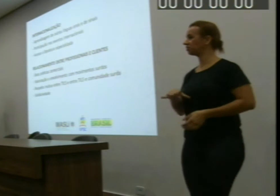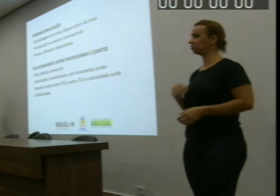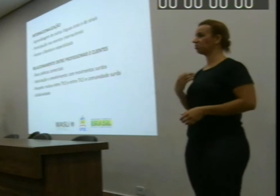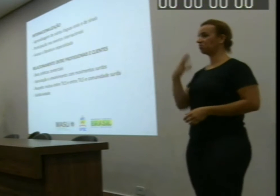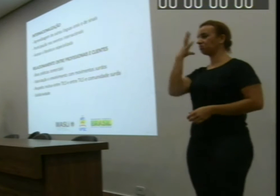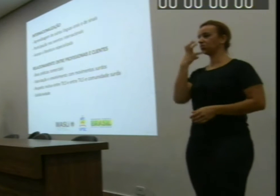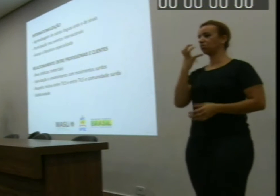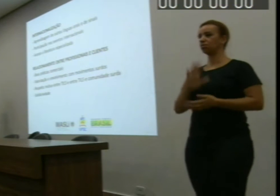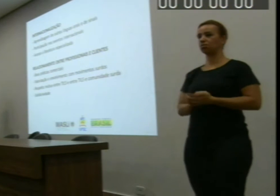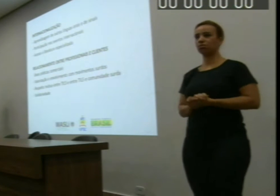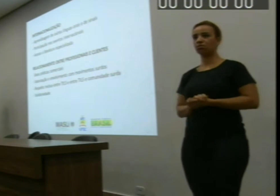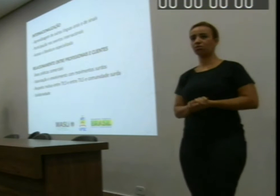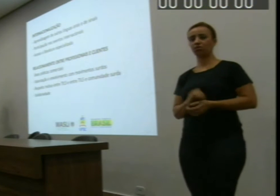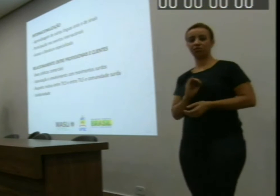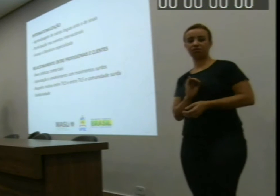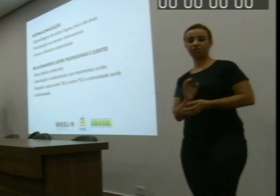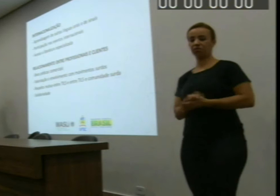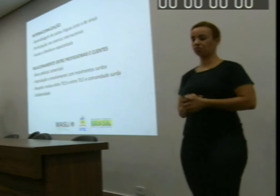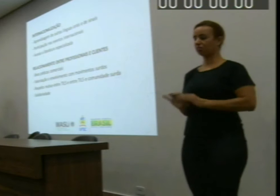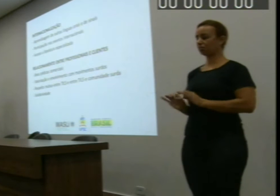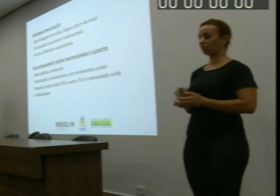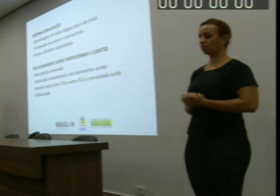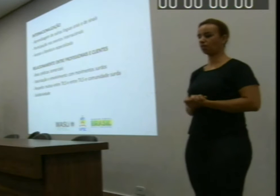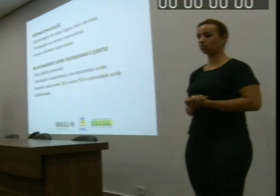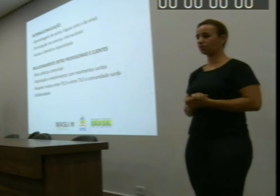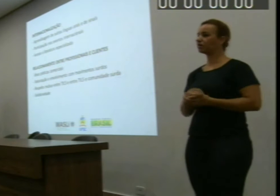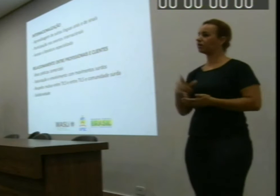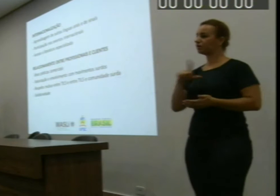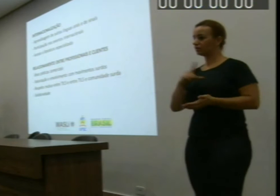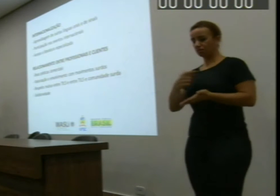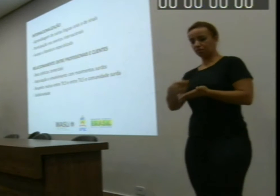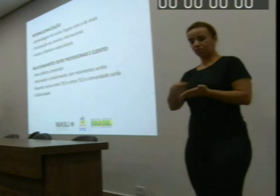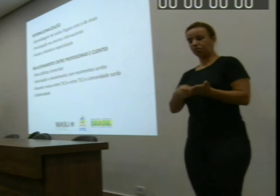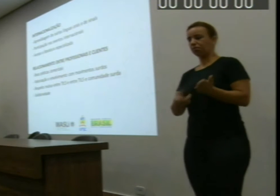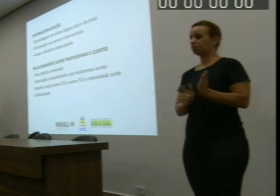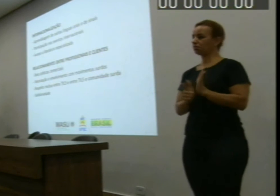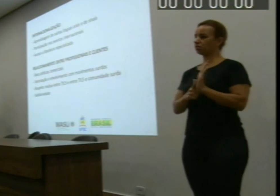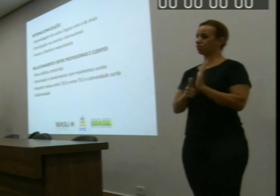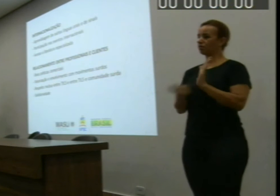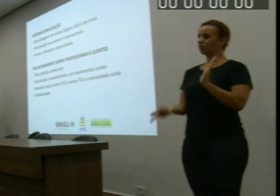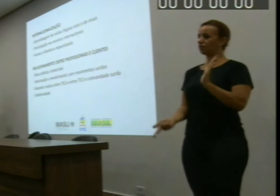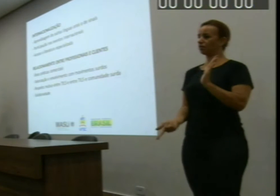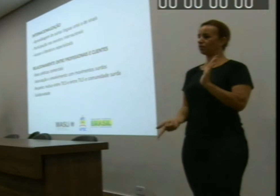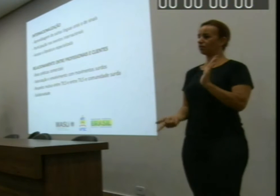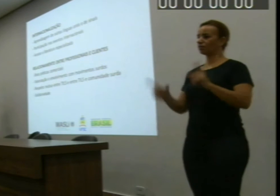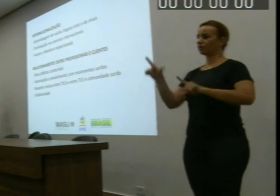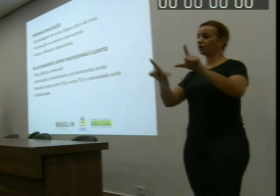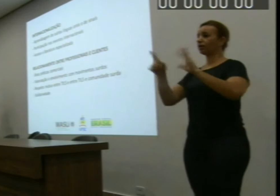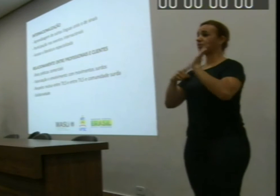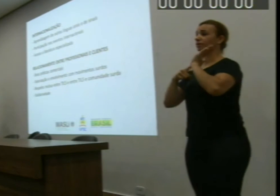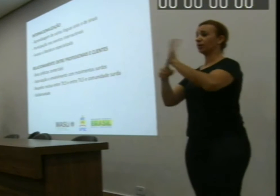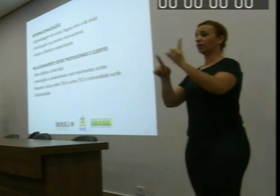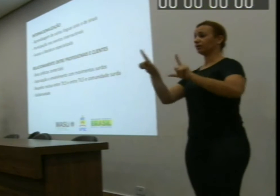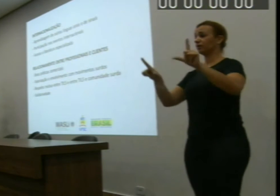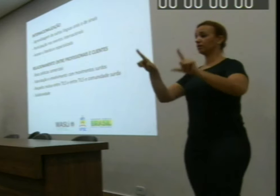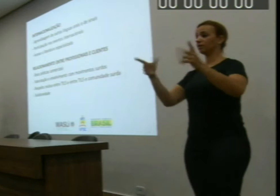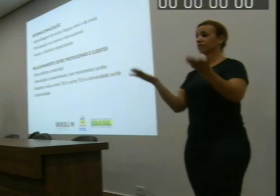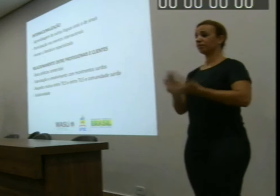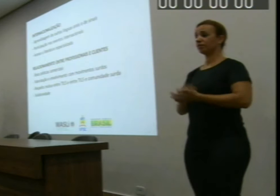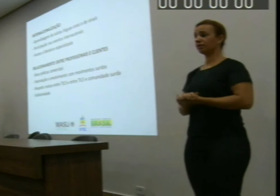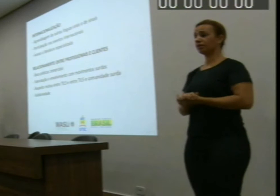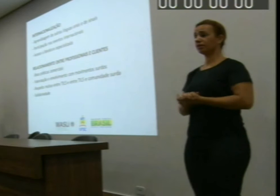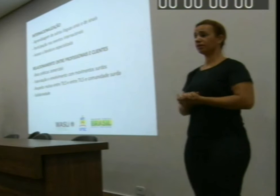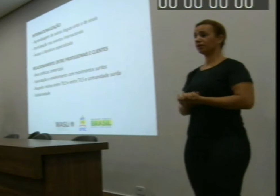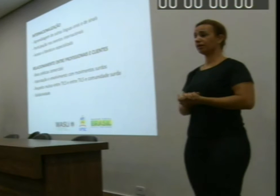pedisse para assinar uma declaração de voluntariado uma declaração de de uso de imagem a gente não ficaria ofendido a gente sabe Ah isso aqui é protocolo é